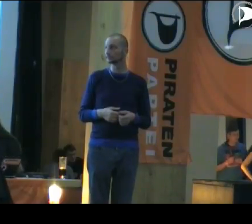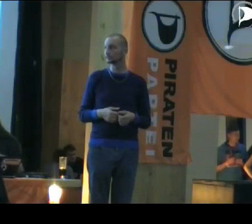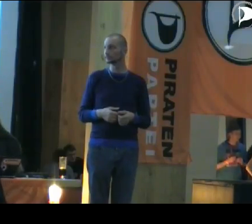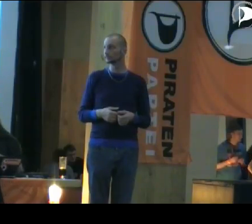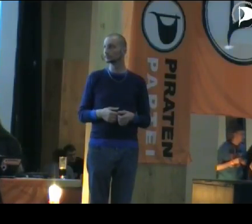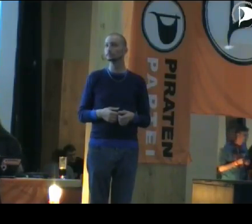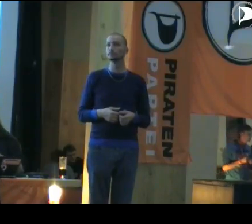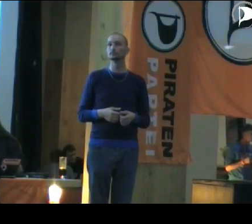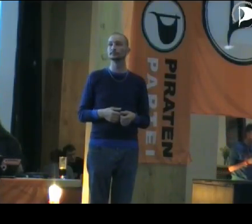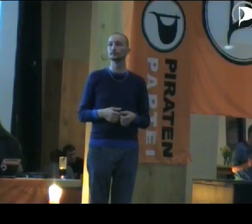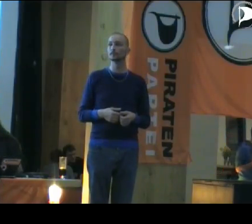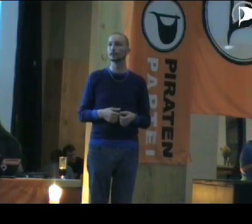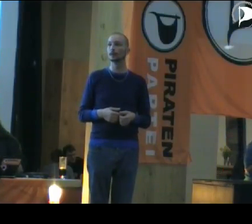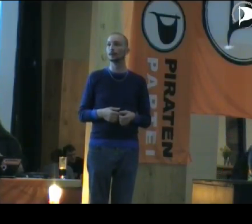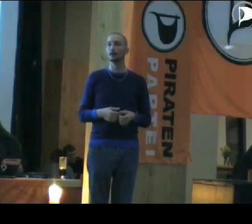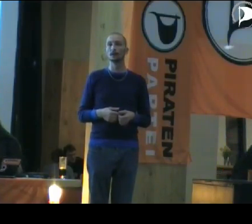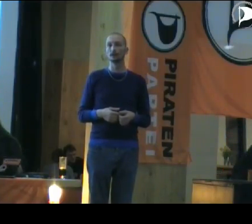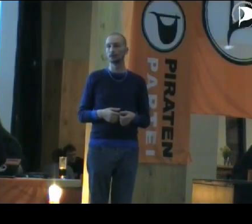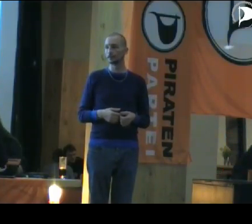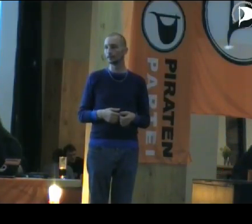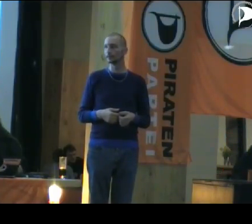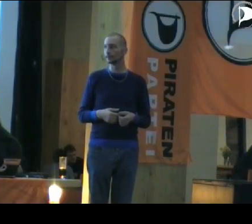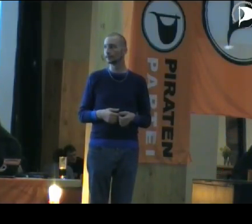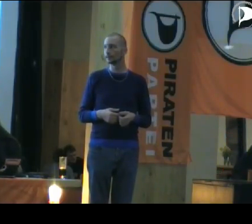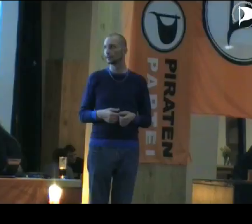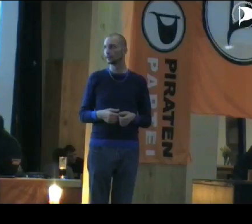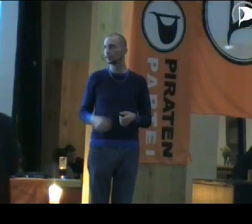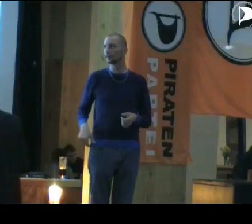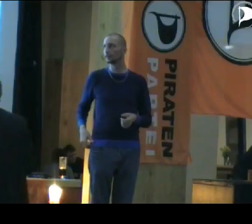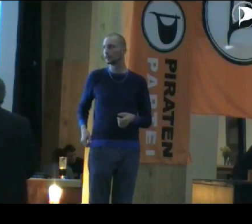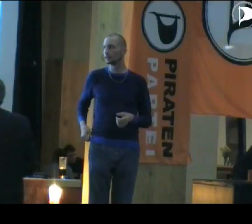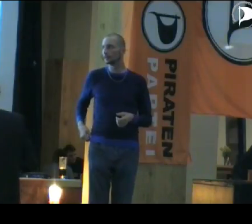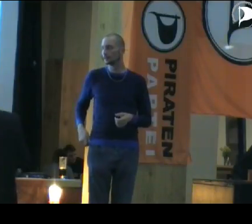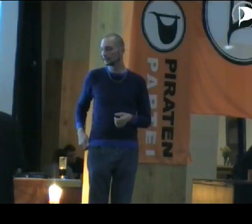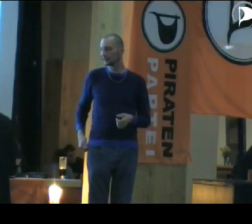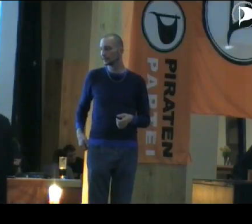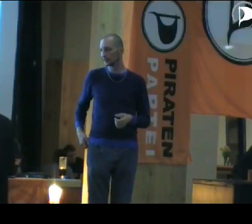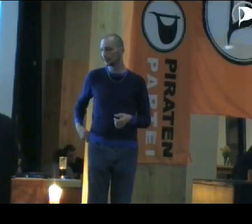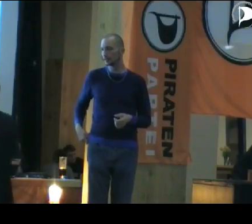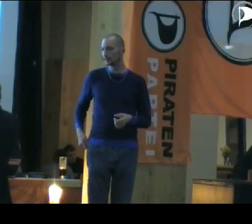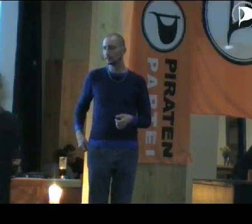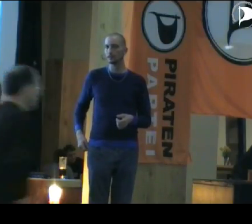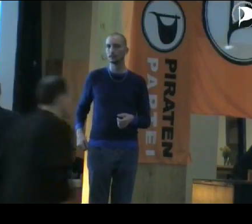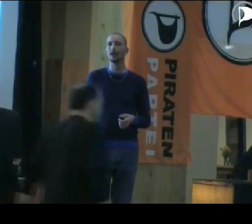trotzdem weiterhin kandidaten auf jeden fall zweijährigen oder